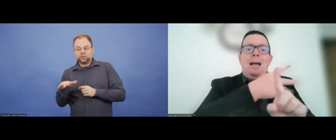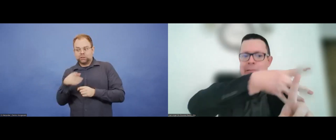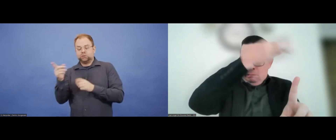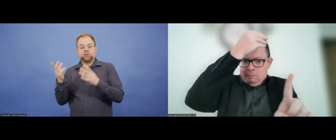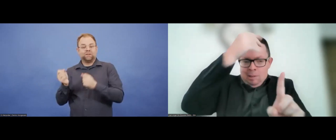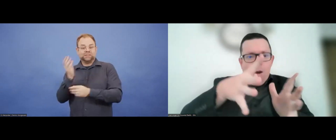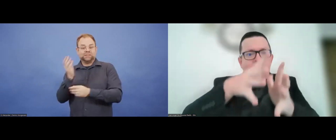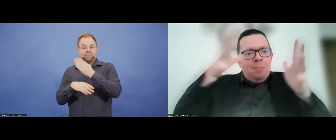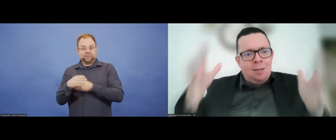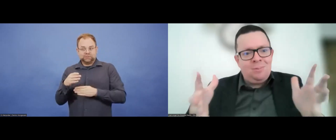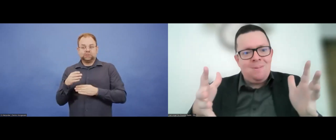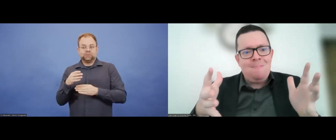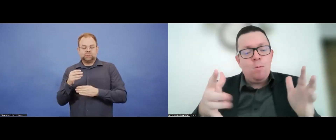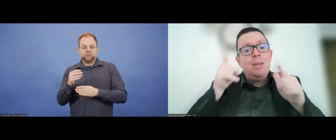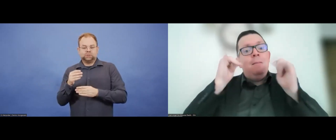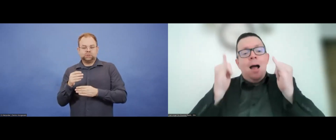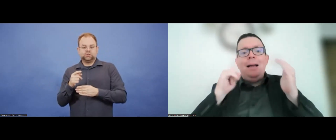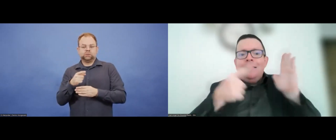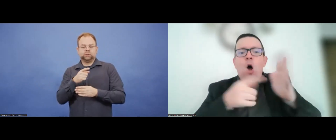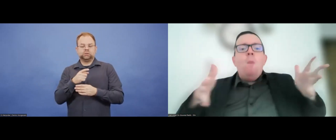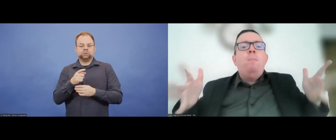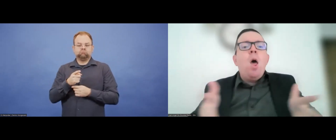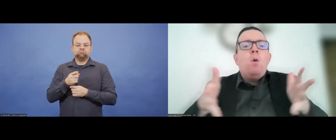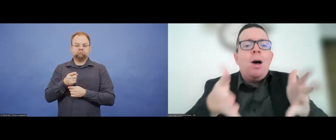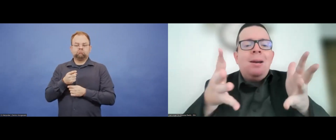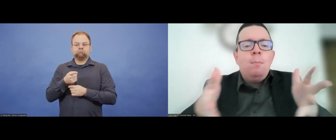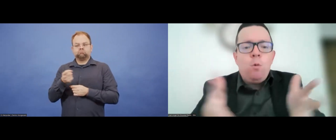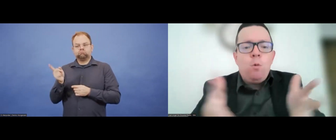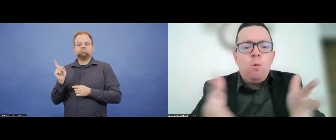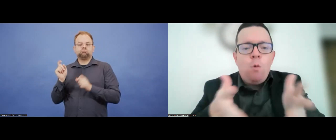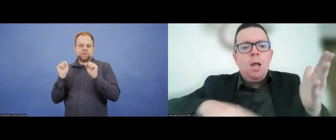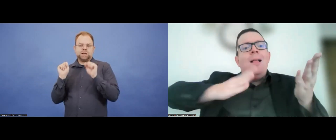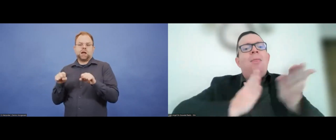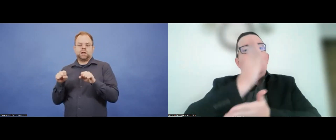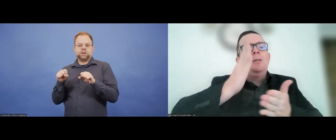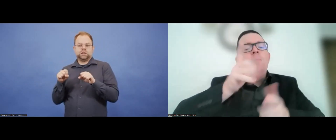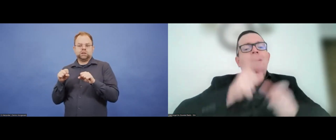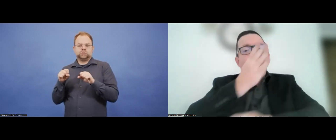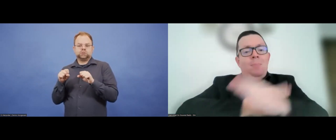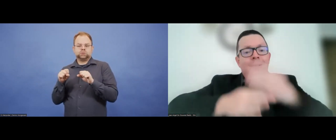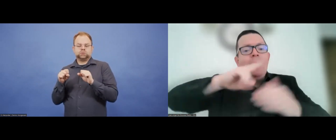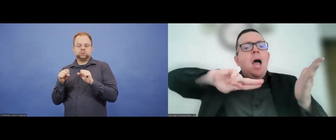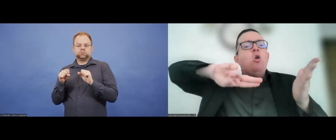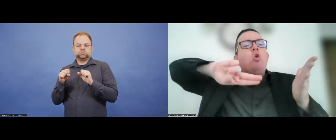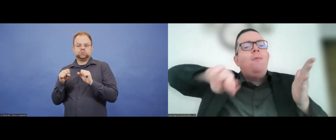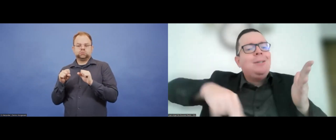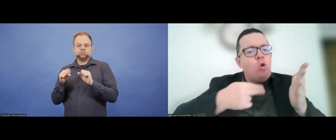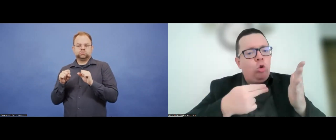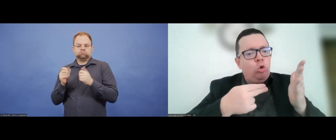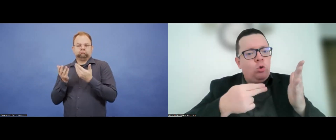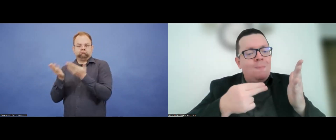asunto mucho más amplio que requiere una atención diversa y que de esta manera